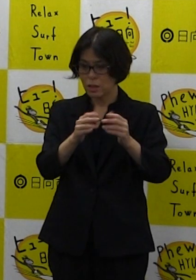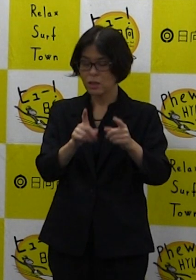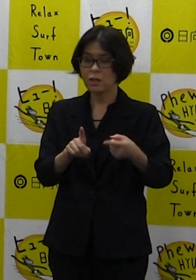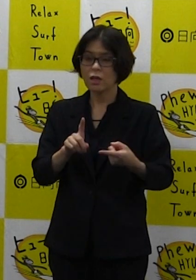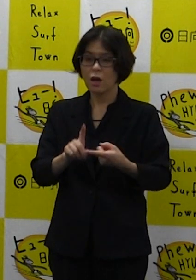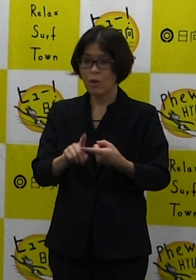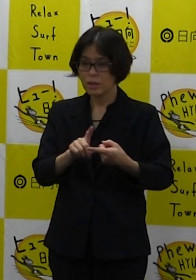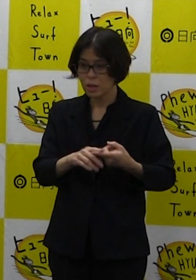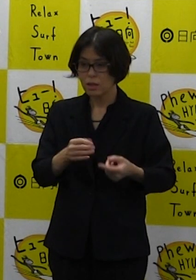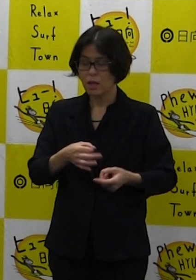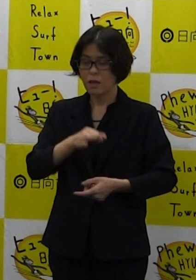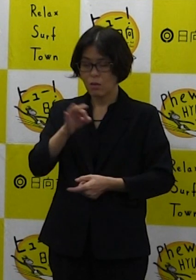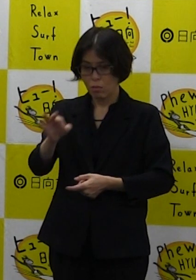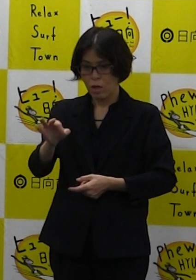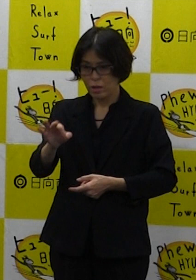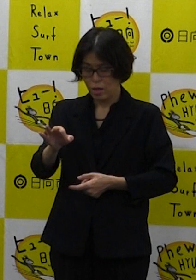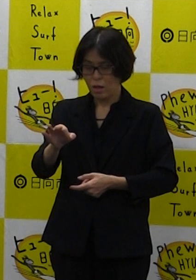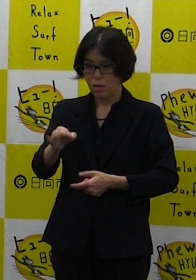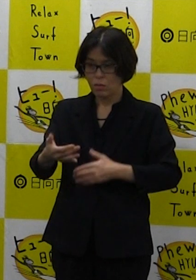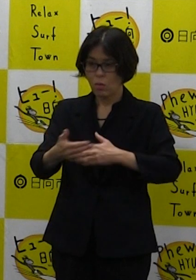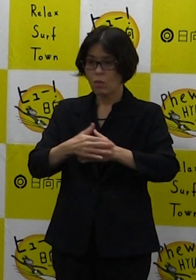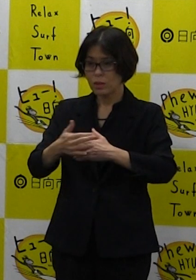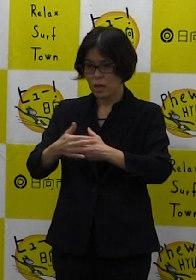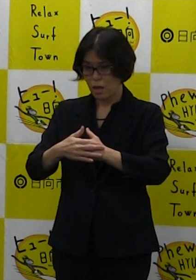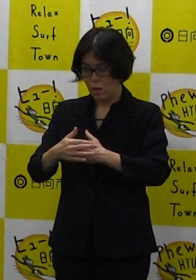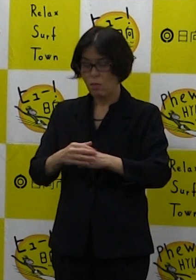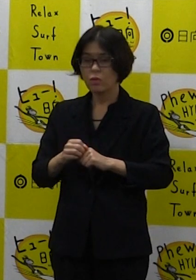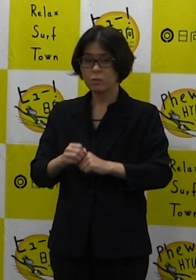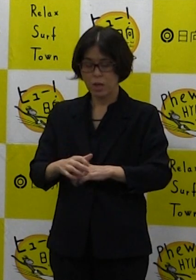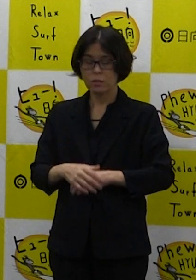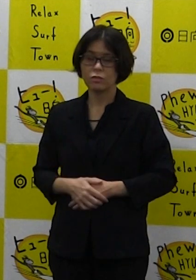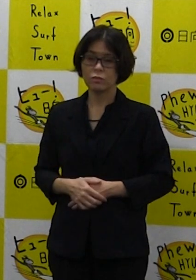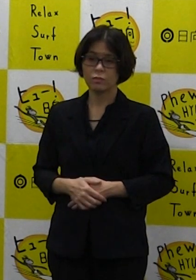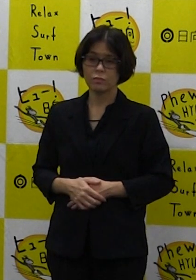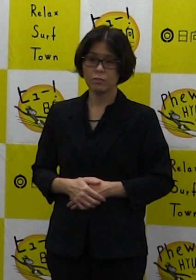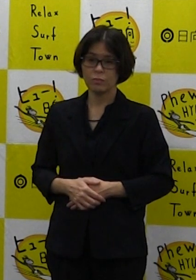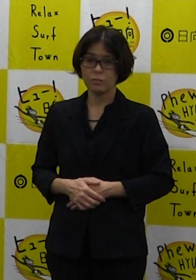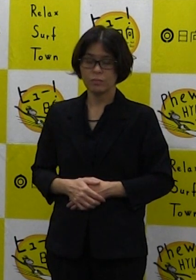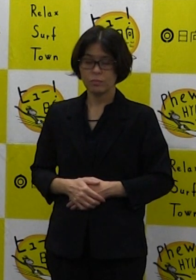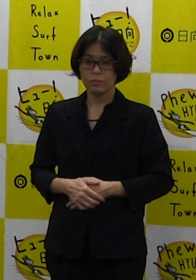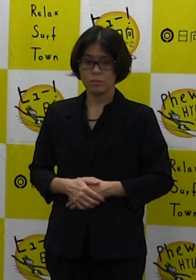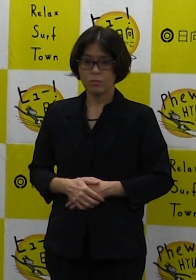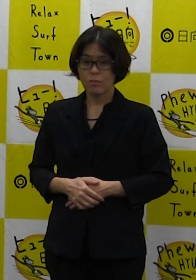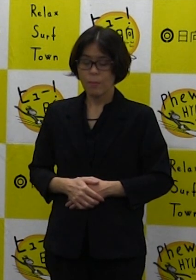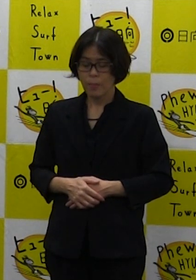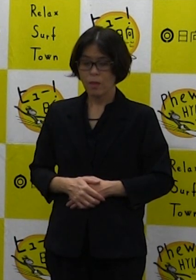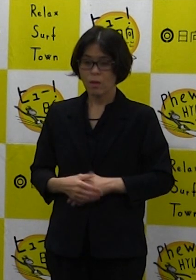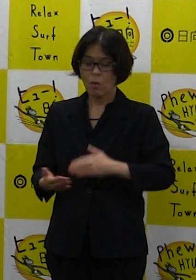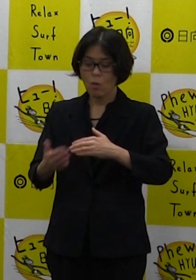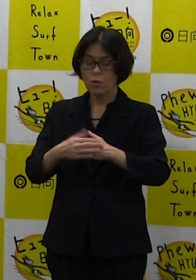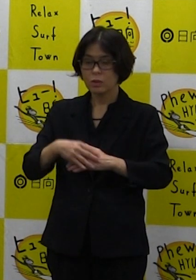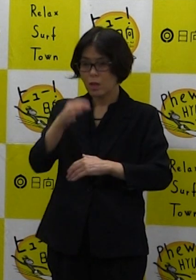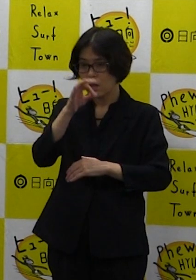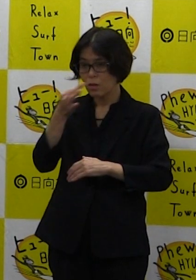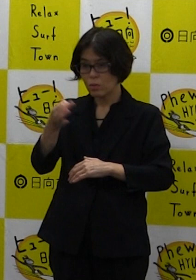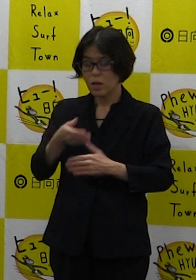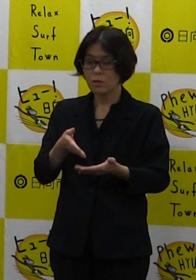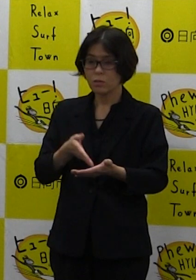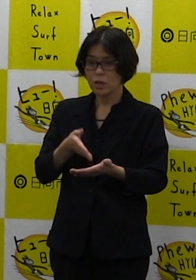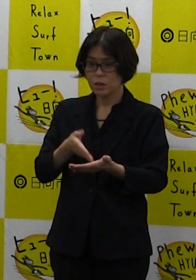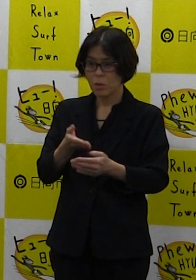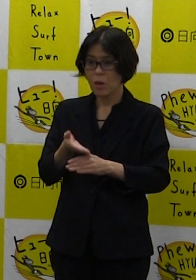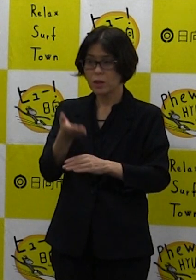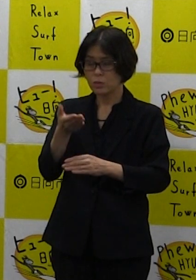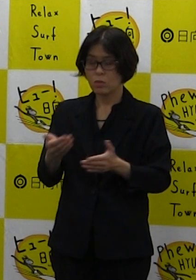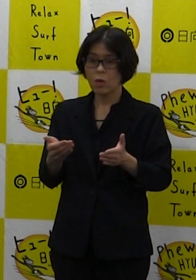交付金の返還に要する経費の計上を行うものです補正予算の説明は以上になりますが